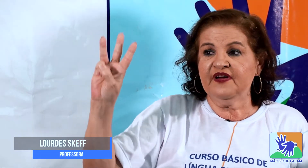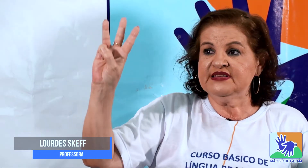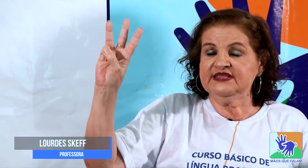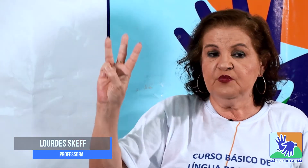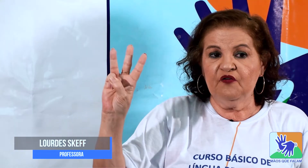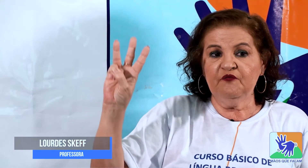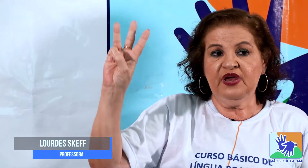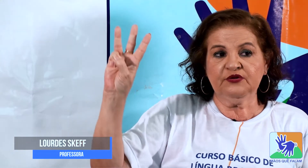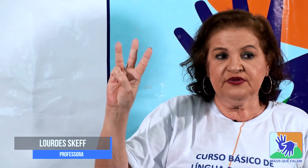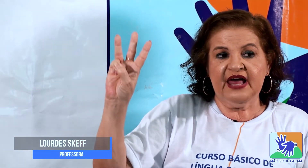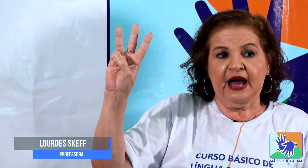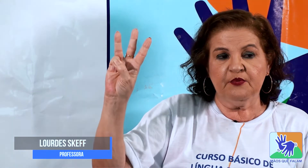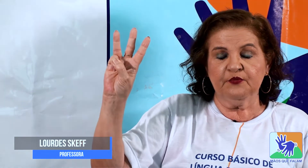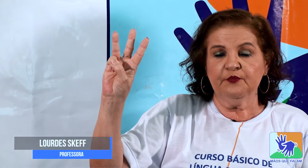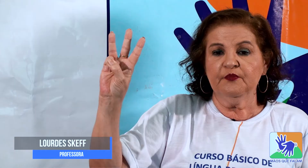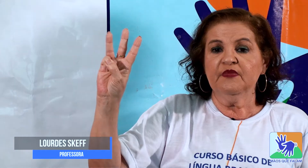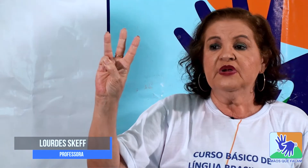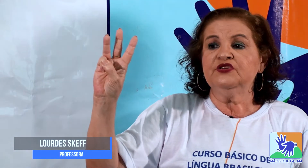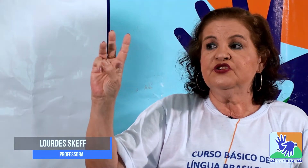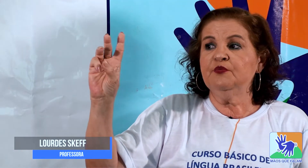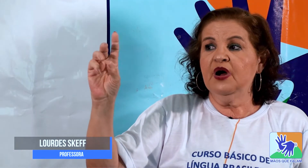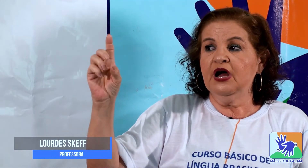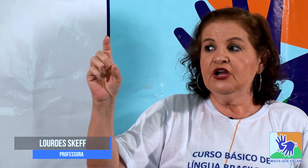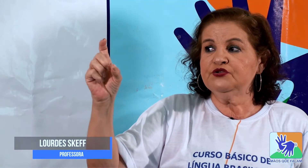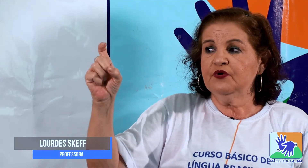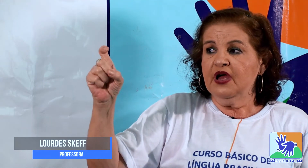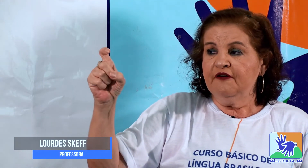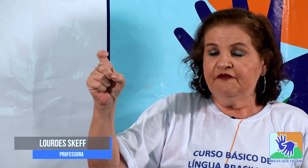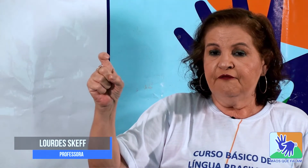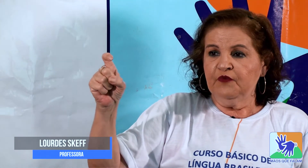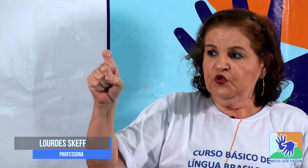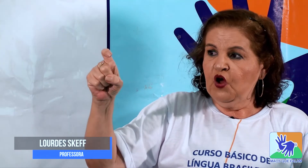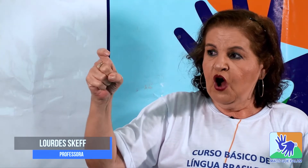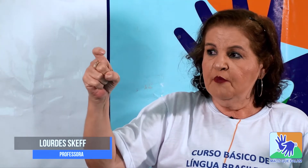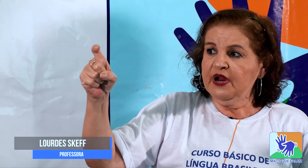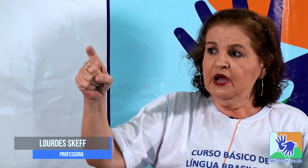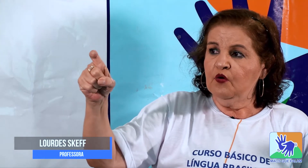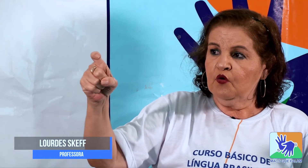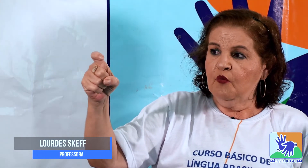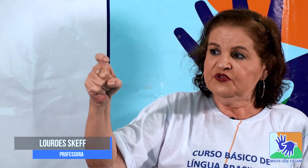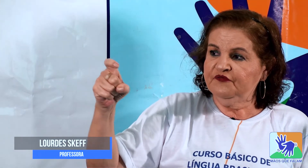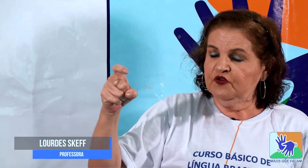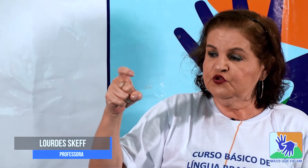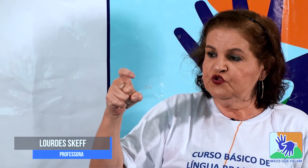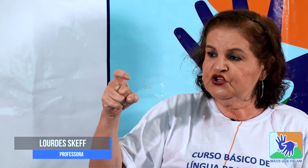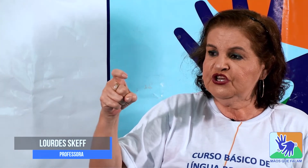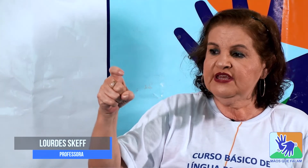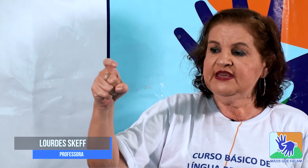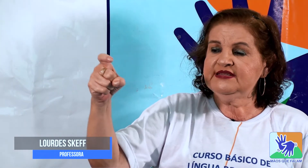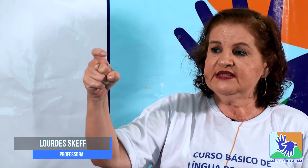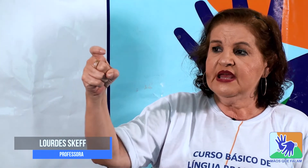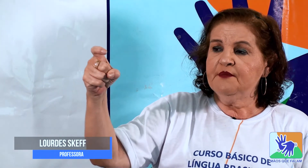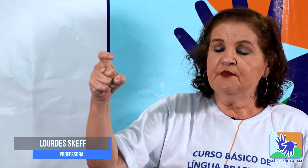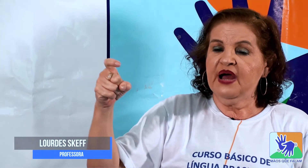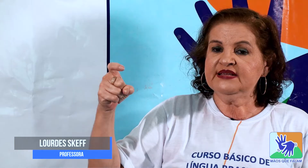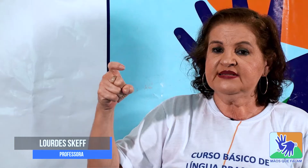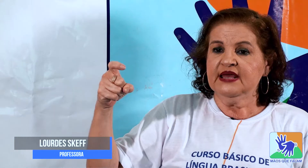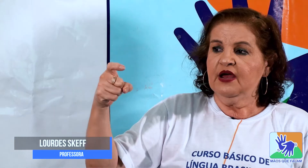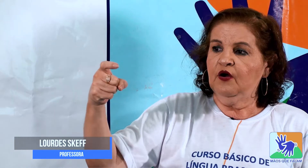esse movimento, W. Desmancho, dobra como se fosse um X, mas, olha